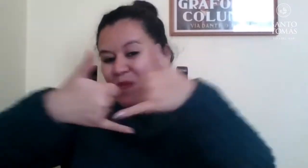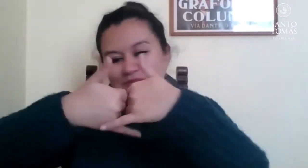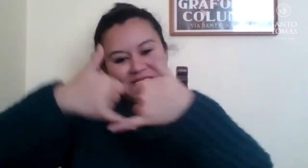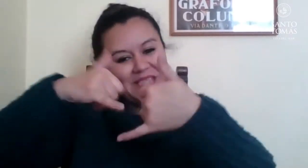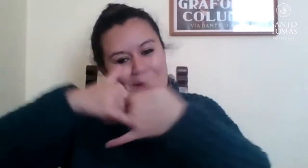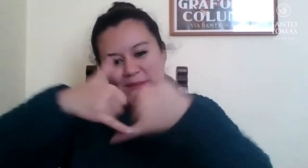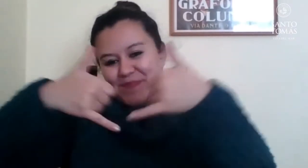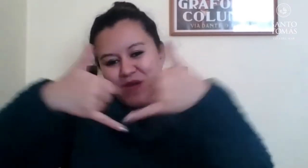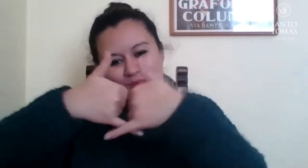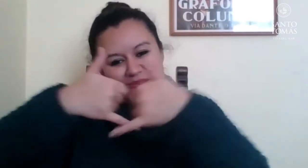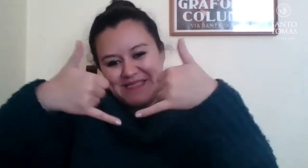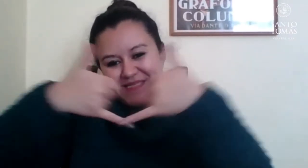WhatsApp,